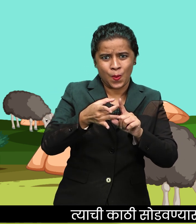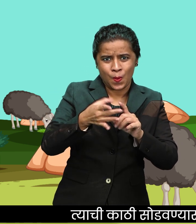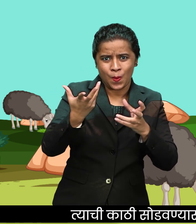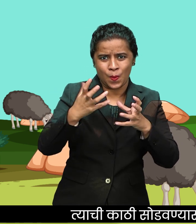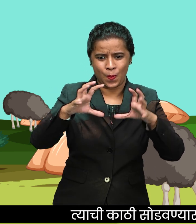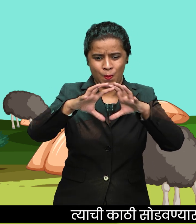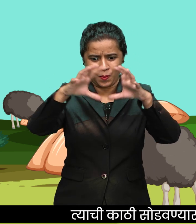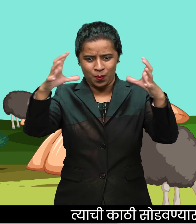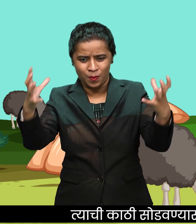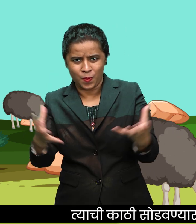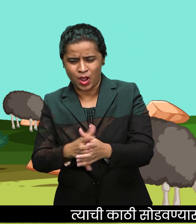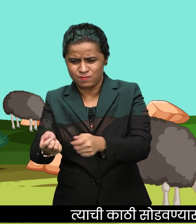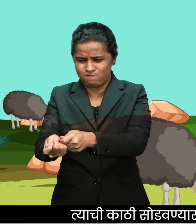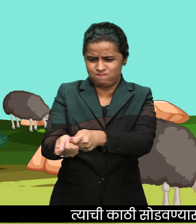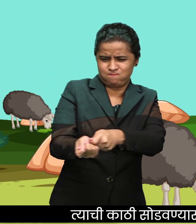ओढावी लागत होती.